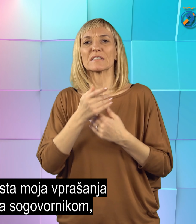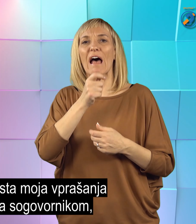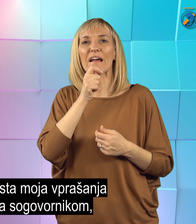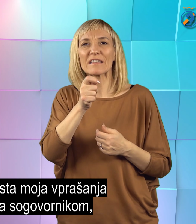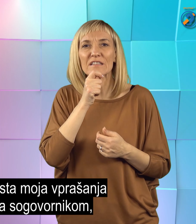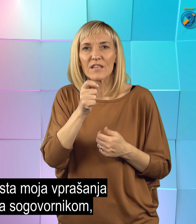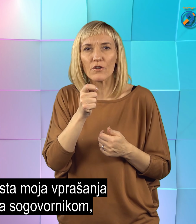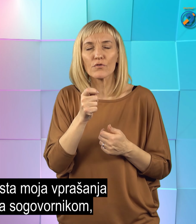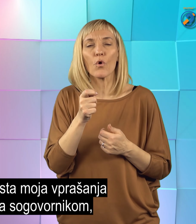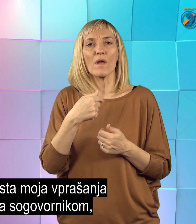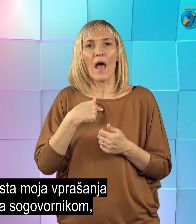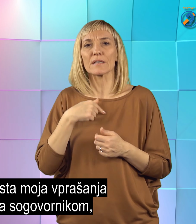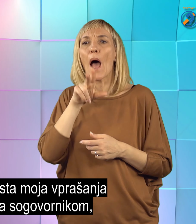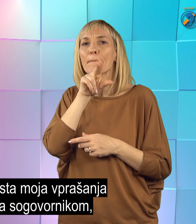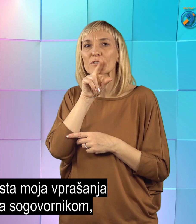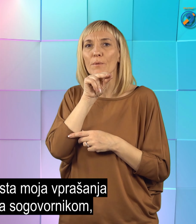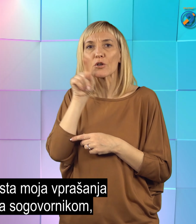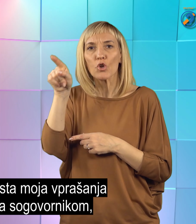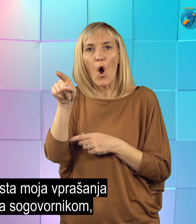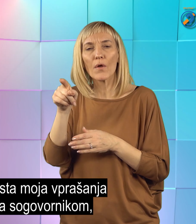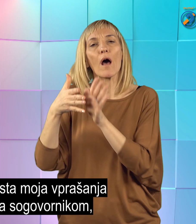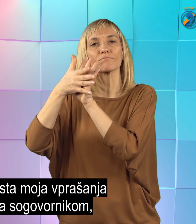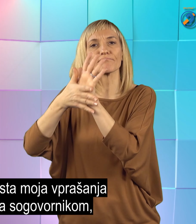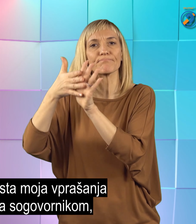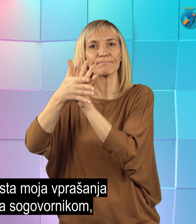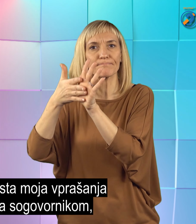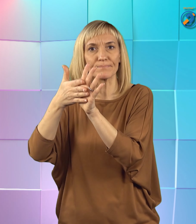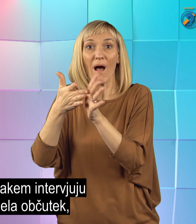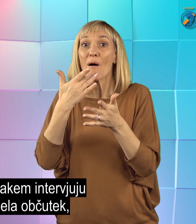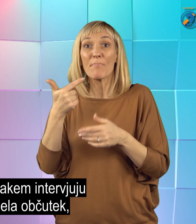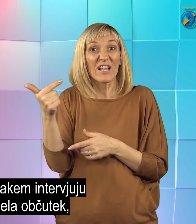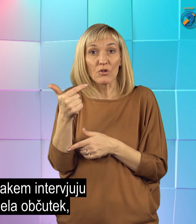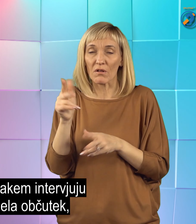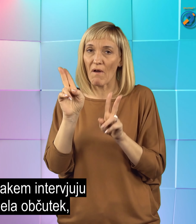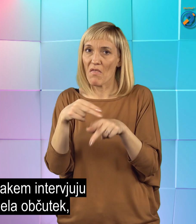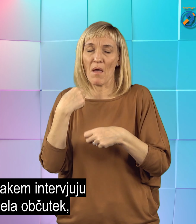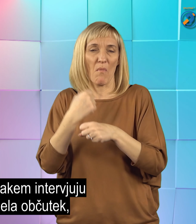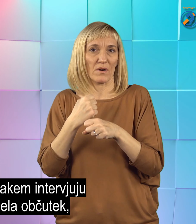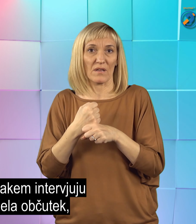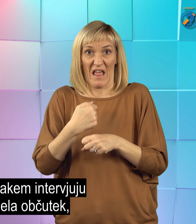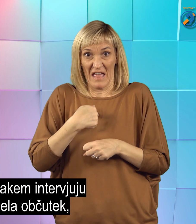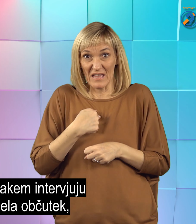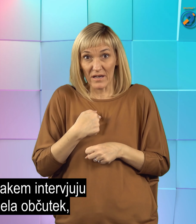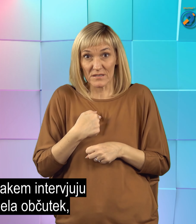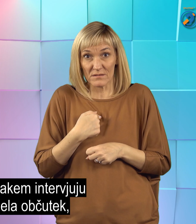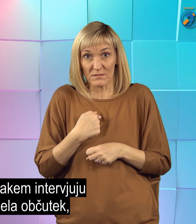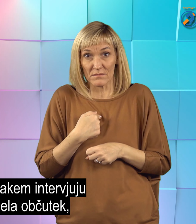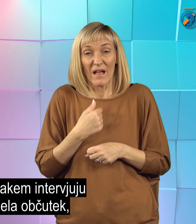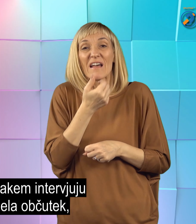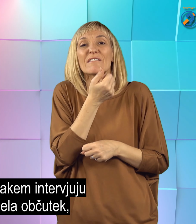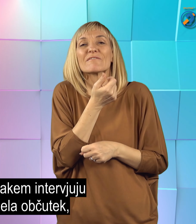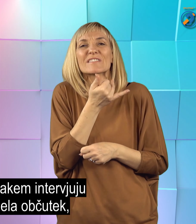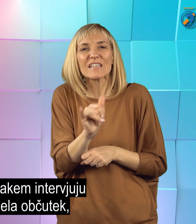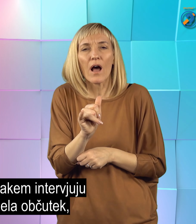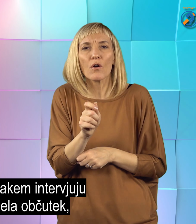sta moja vprašanja posredovala sogovornikom, kajti jaz pravzaprav na vsakem intervjuju sem imela